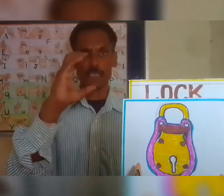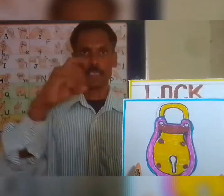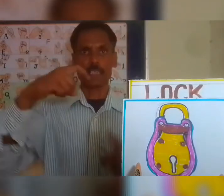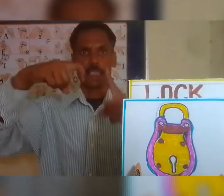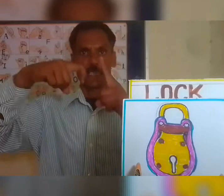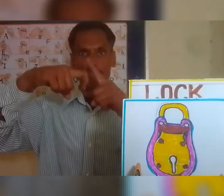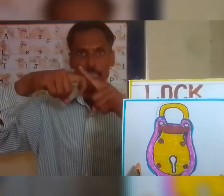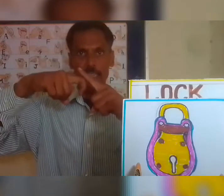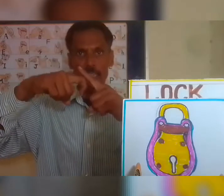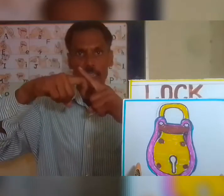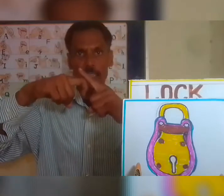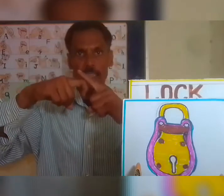K